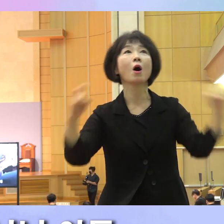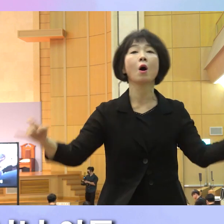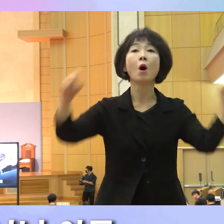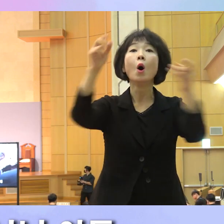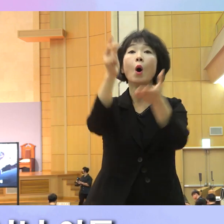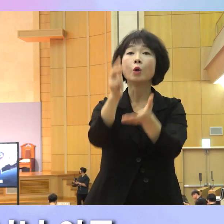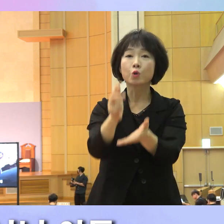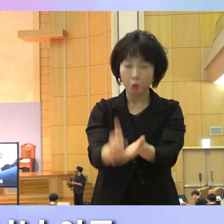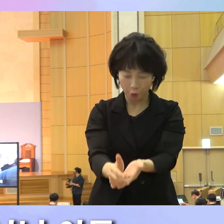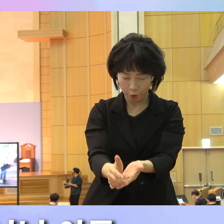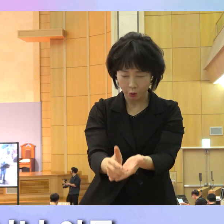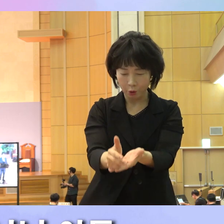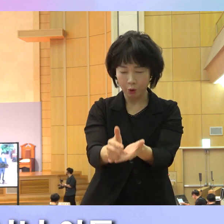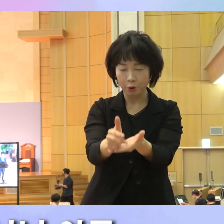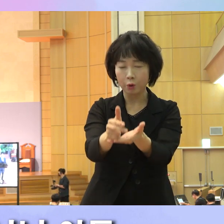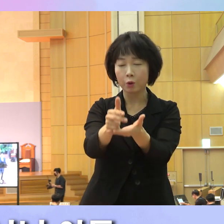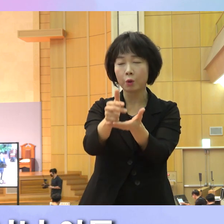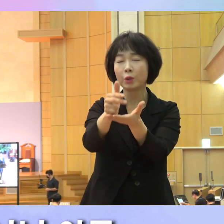산성,